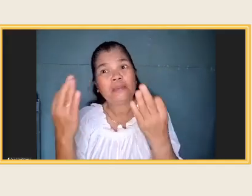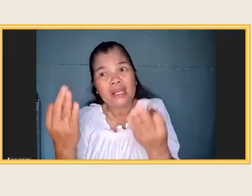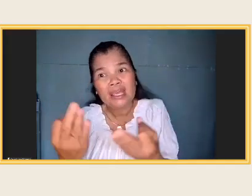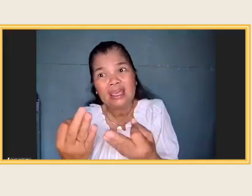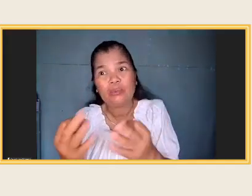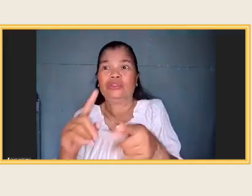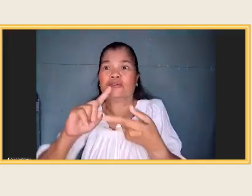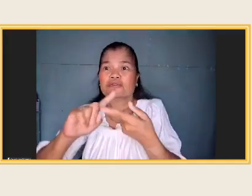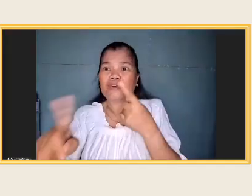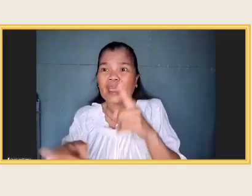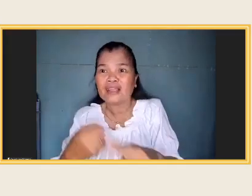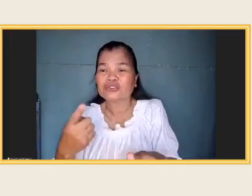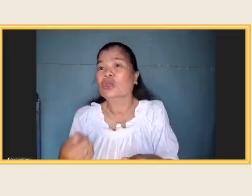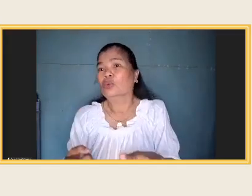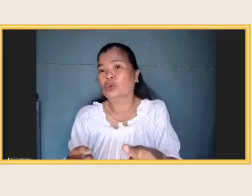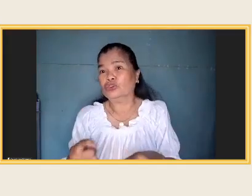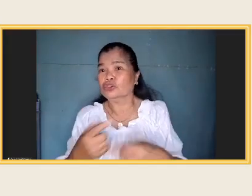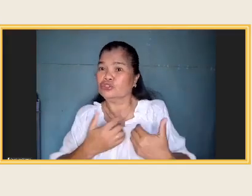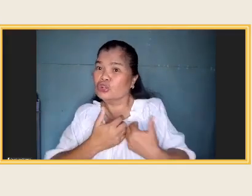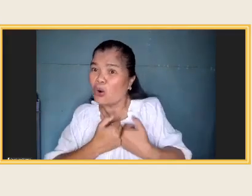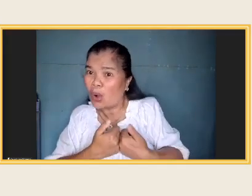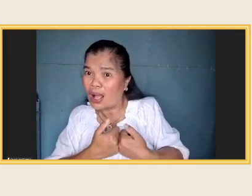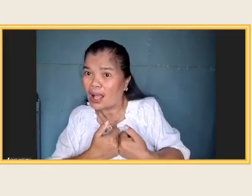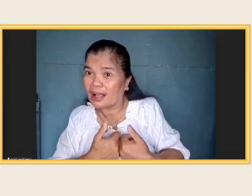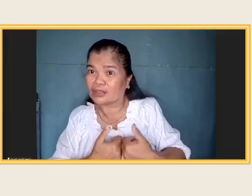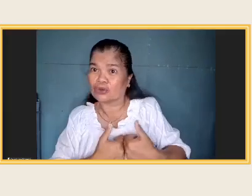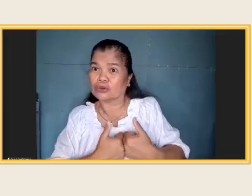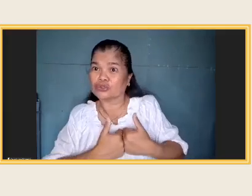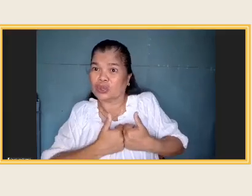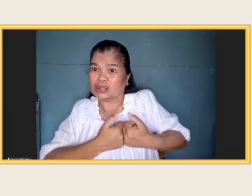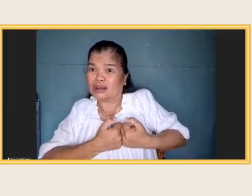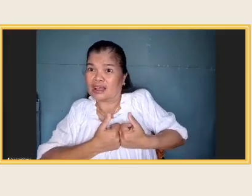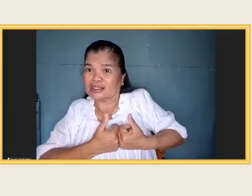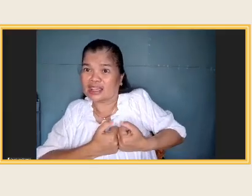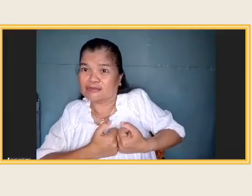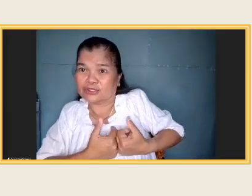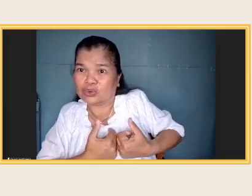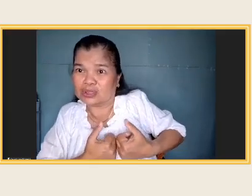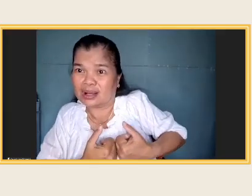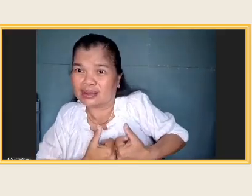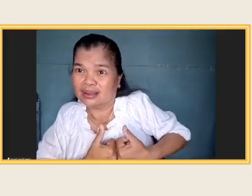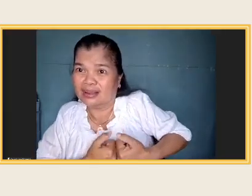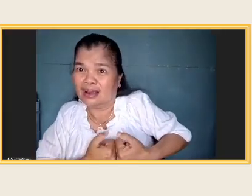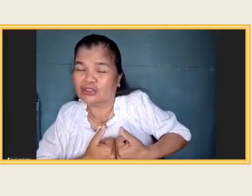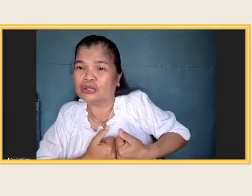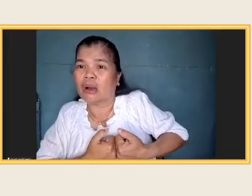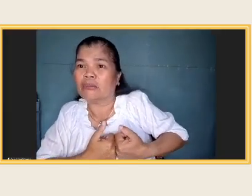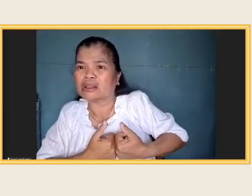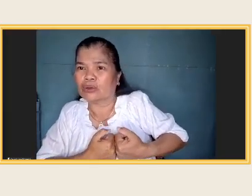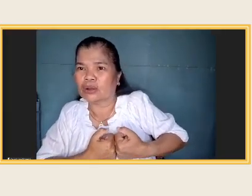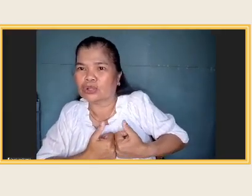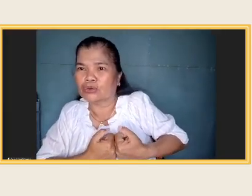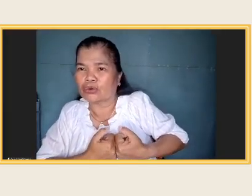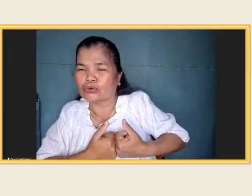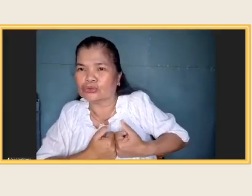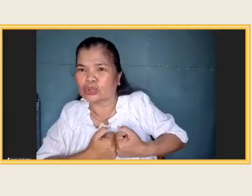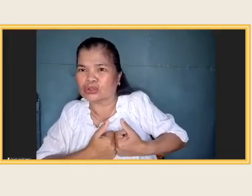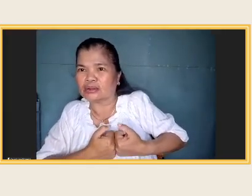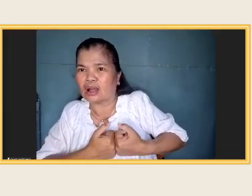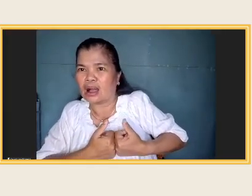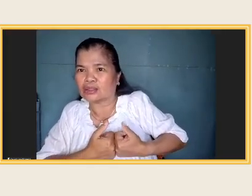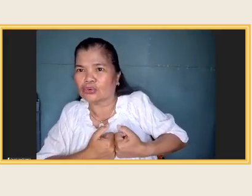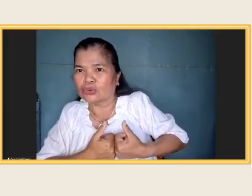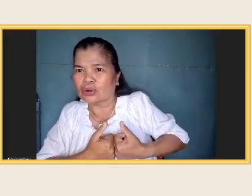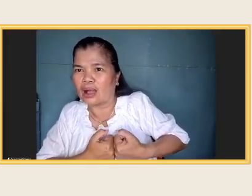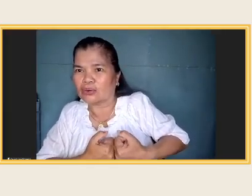your family, with your friends, with your jowa, yung sweetheart, sign for sweetheart. Ay si ma'am, ba't ngayon lang tinuro yung